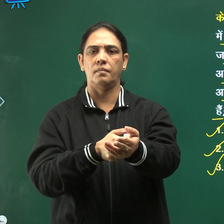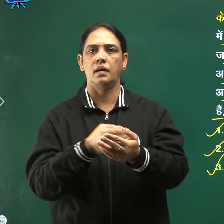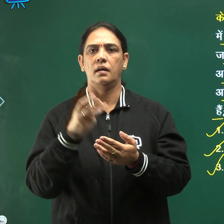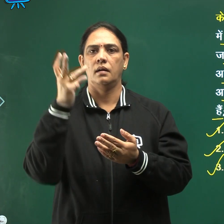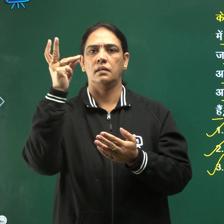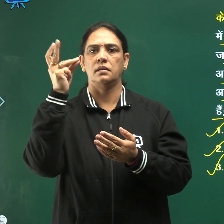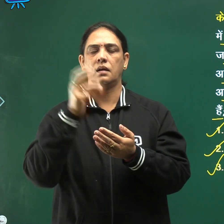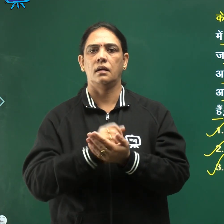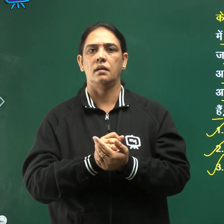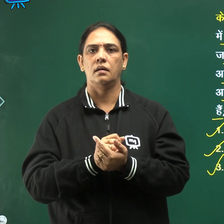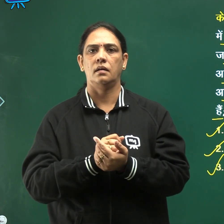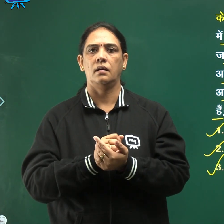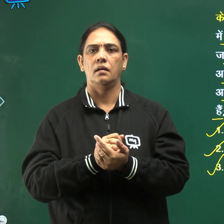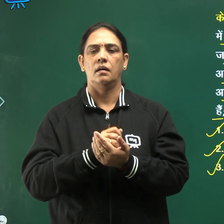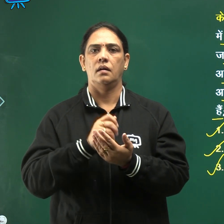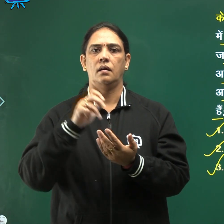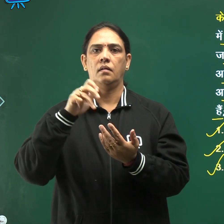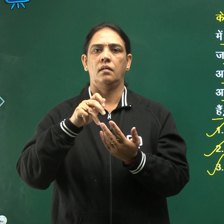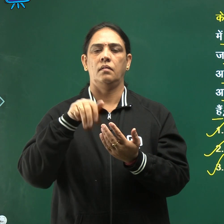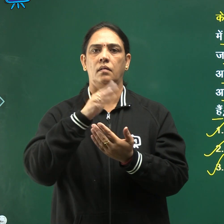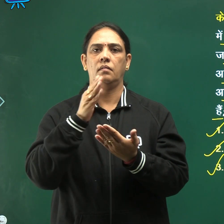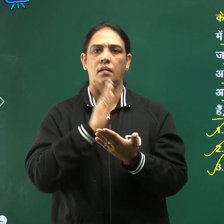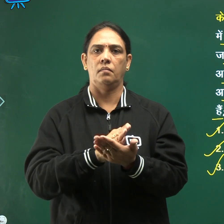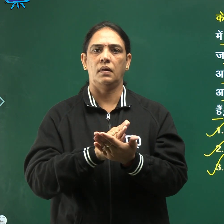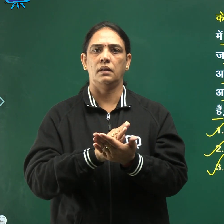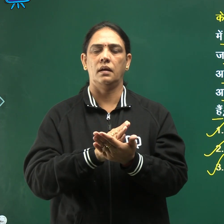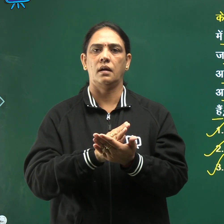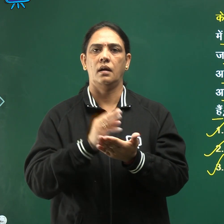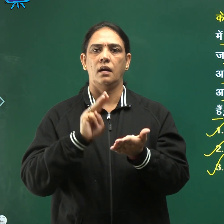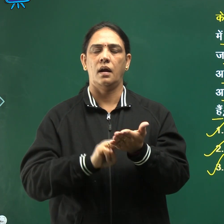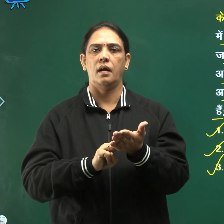तीसरा माध्यिका या माध्यक।